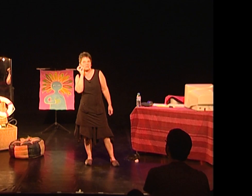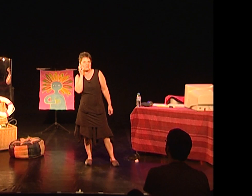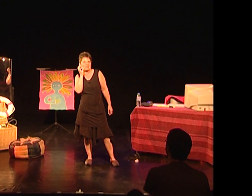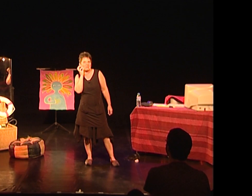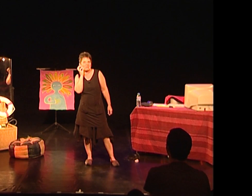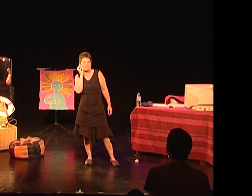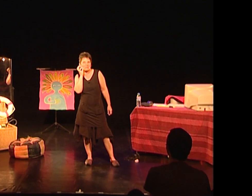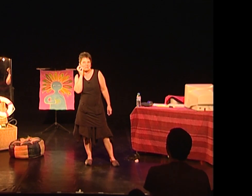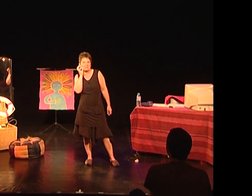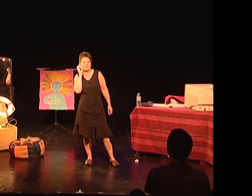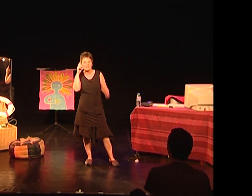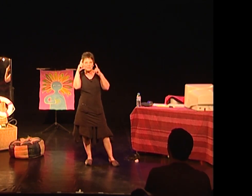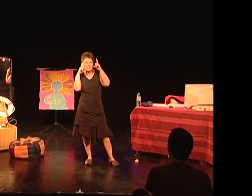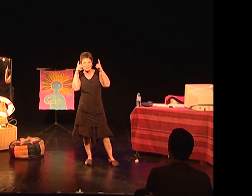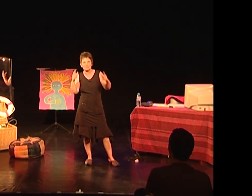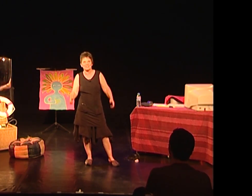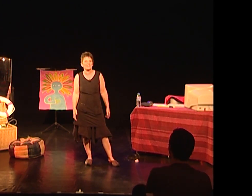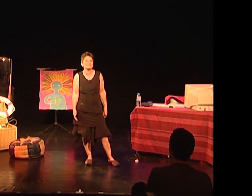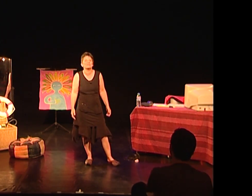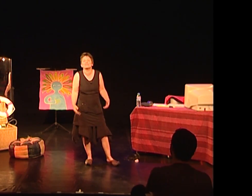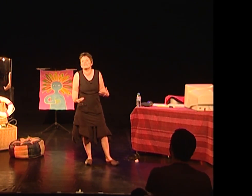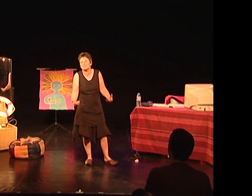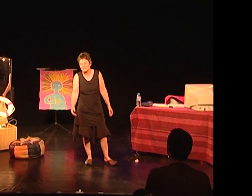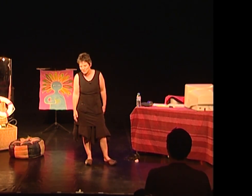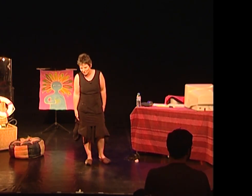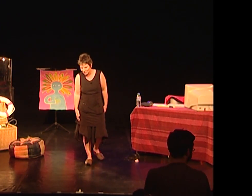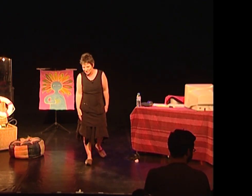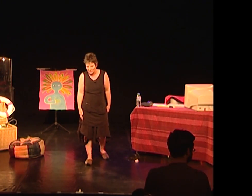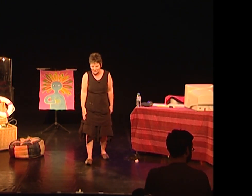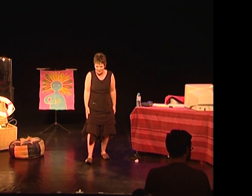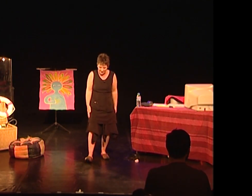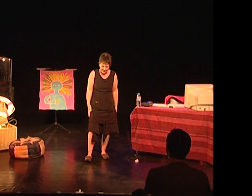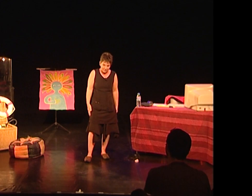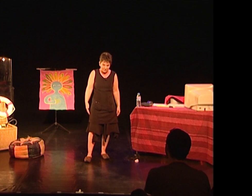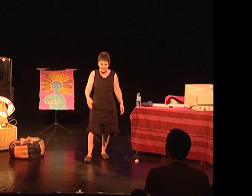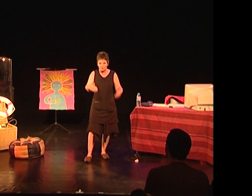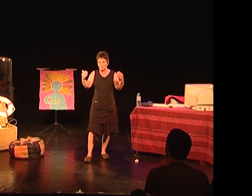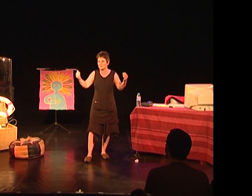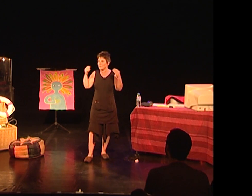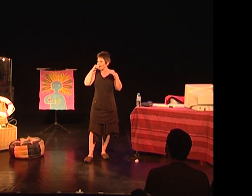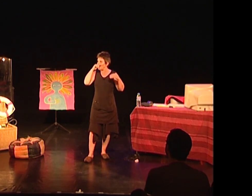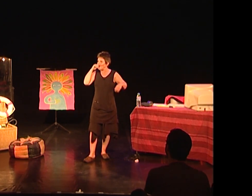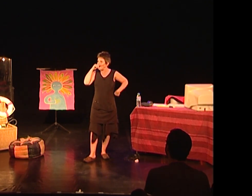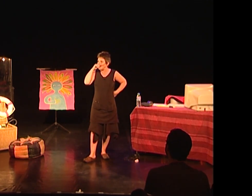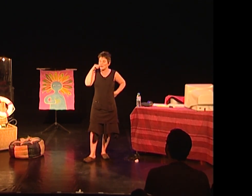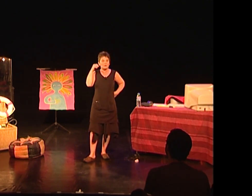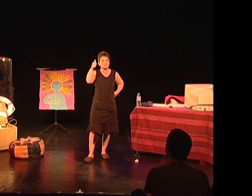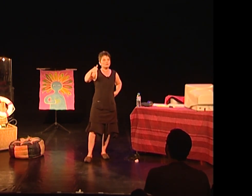non. Vous voyez, donc l'expression du visage, c'est merveilleux. Enfin, moi, j'adore cette langue. Si on signait tous, eh ben, il y aurait des toubibs,